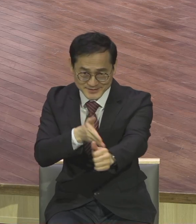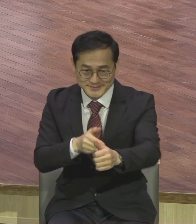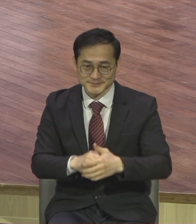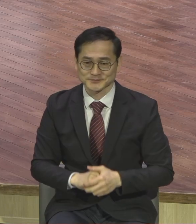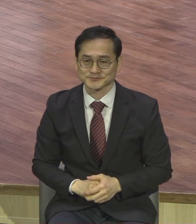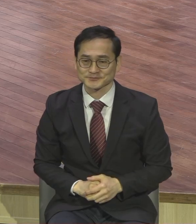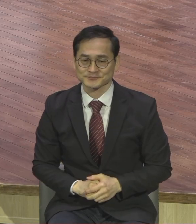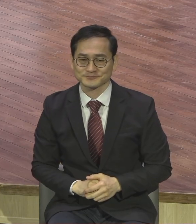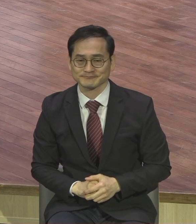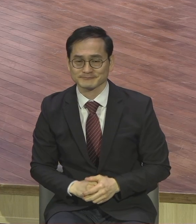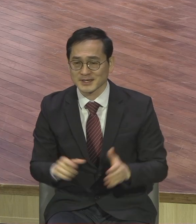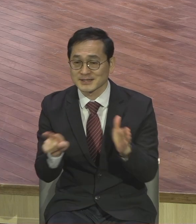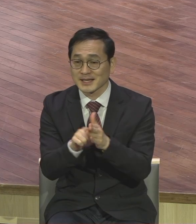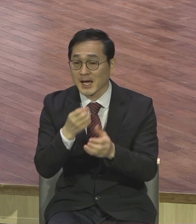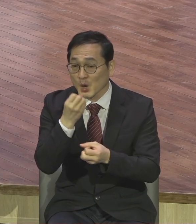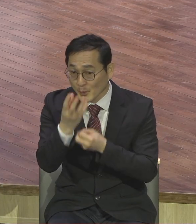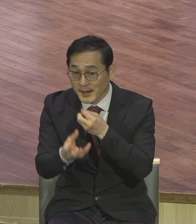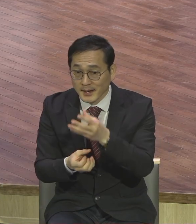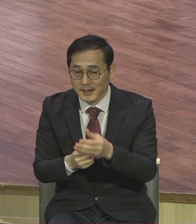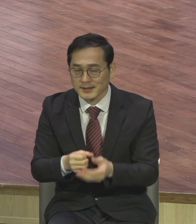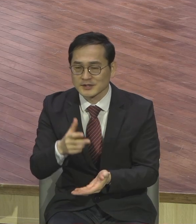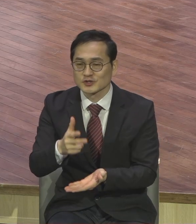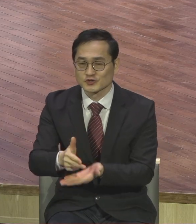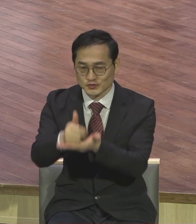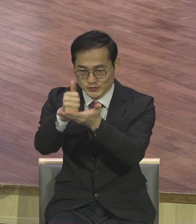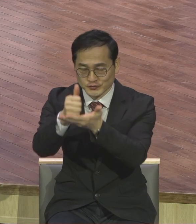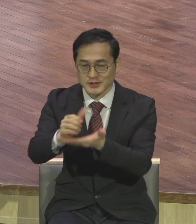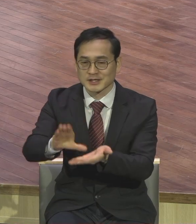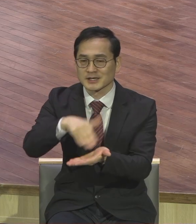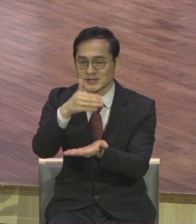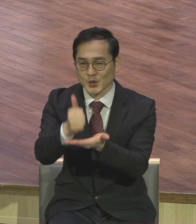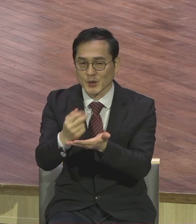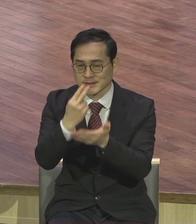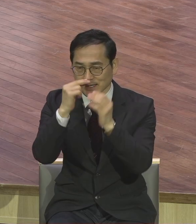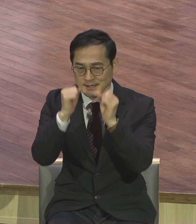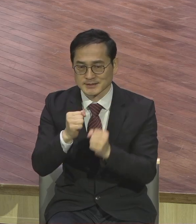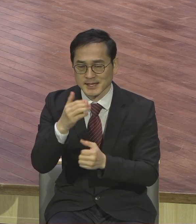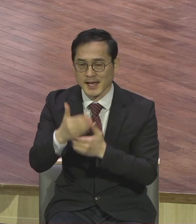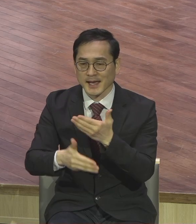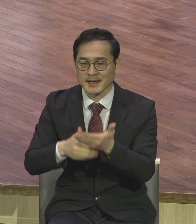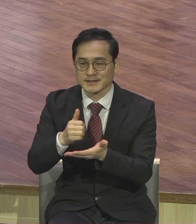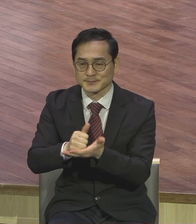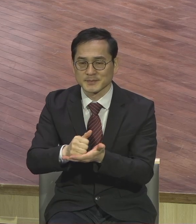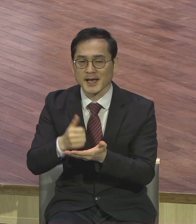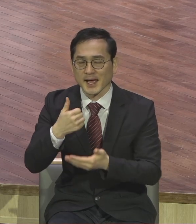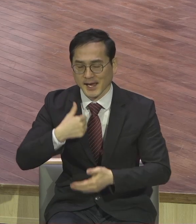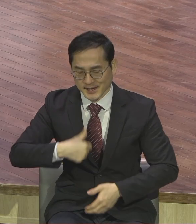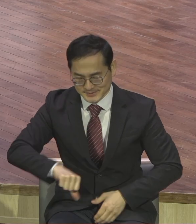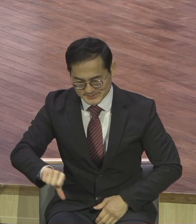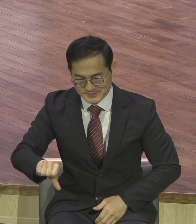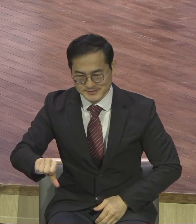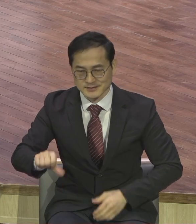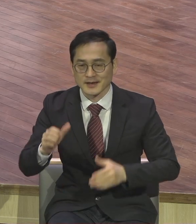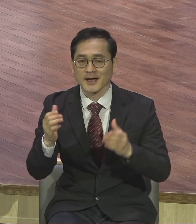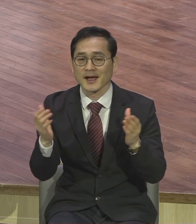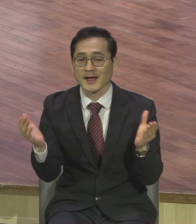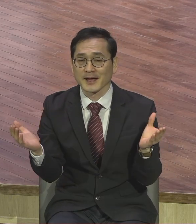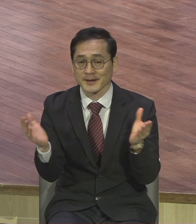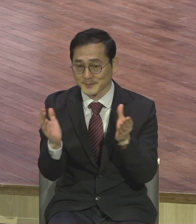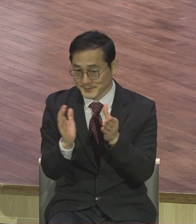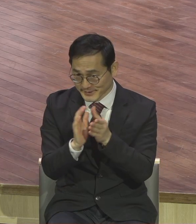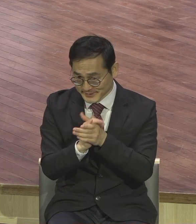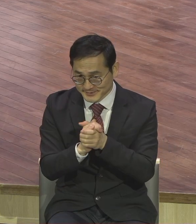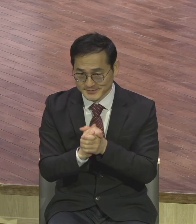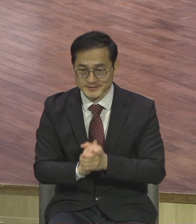바랍니다. 신앙 고백합니다. 주는 그리스도시요 살아계신 하나님의 아들이십니다.